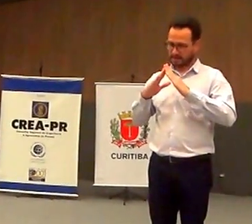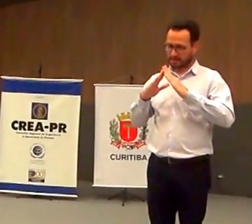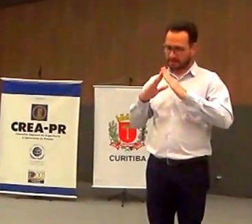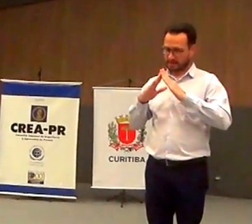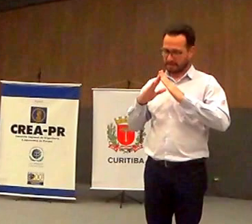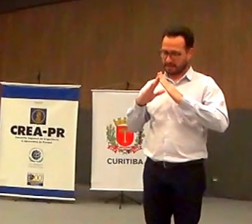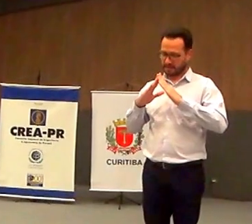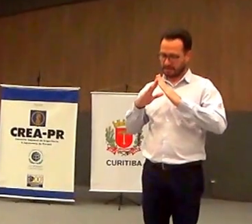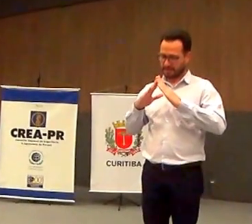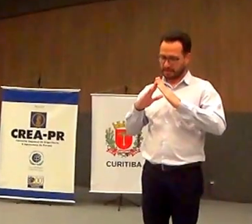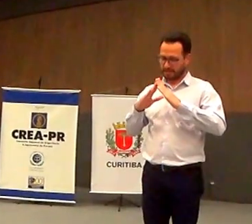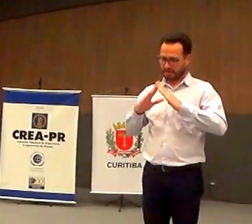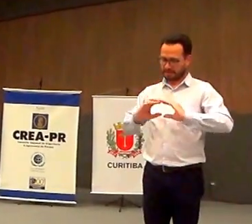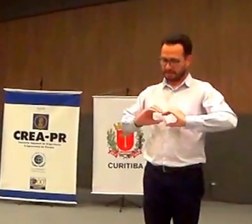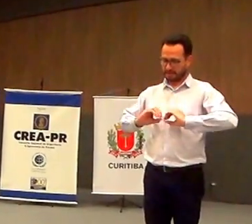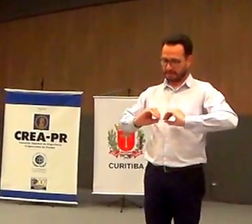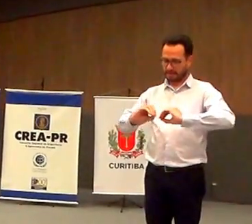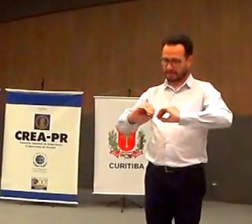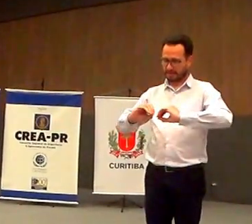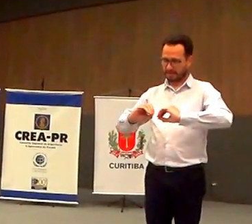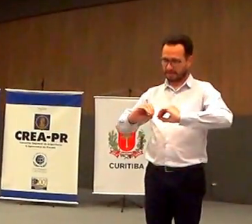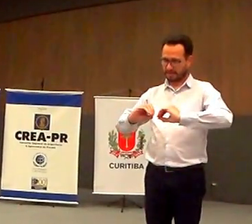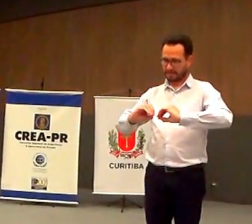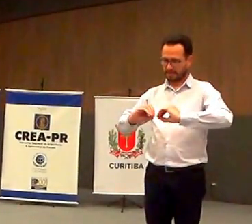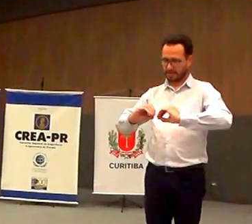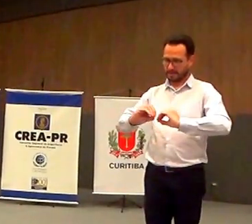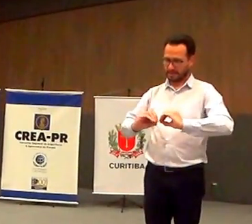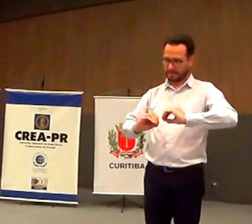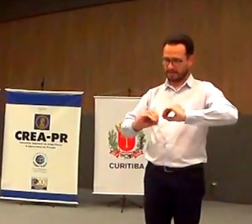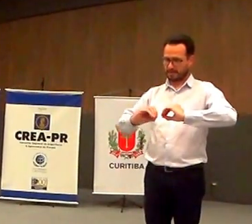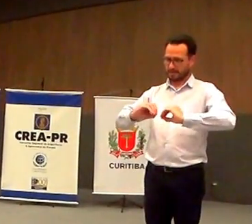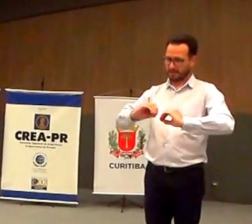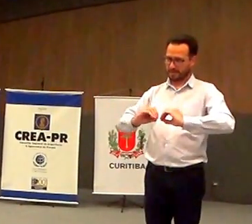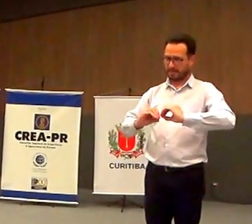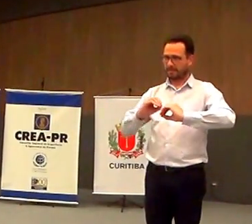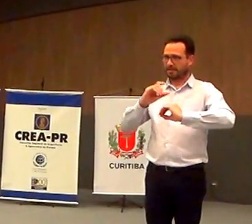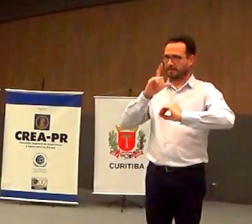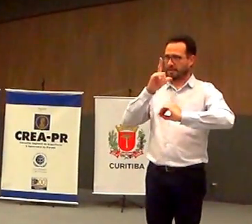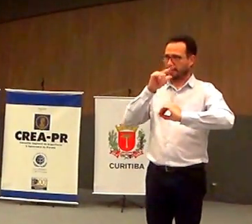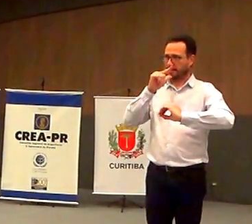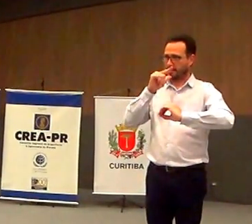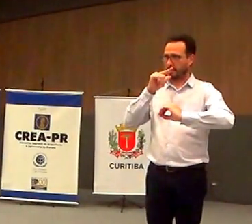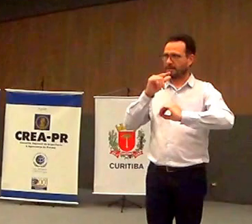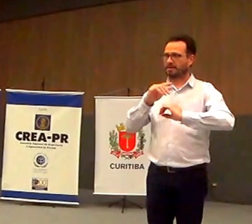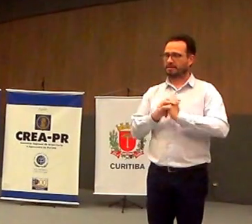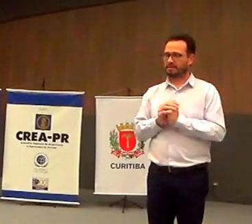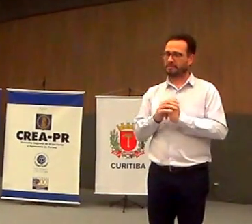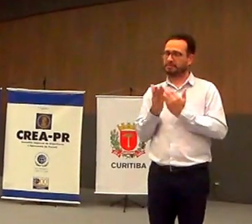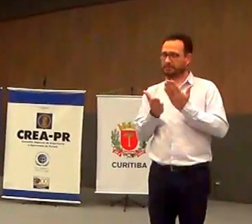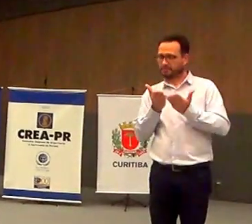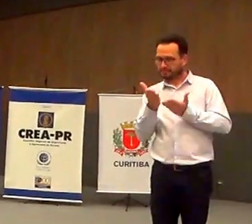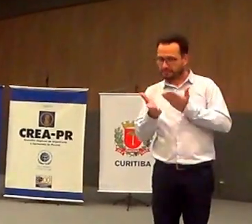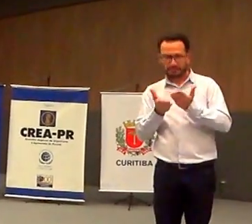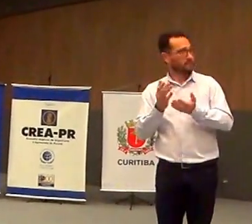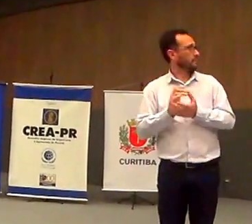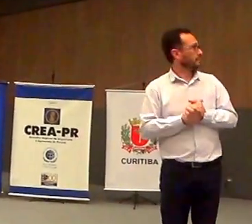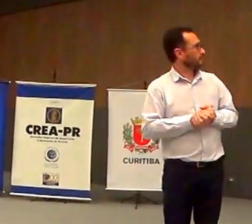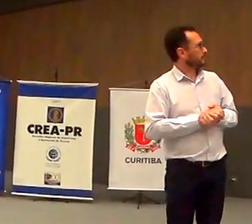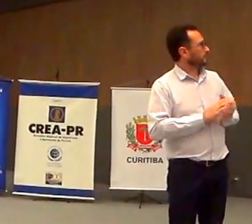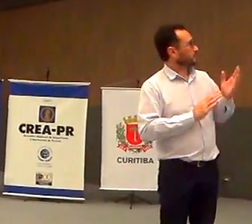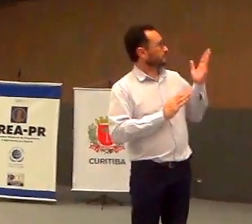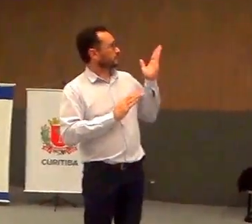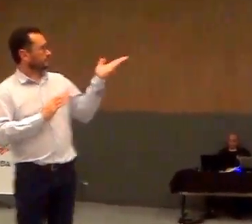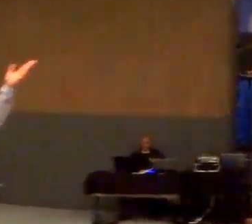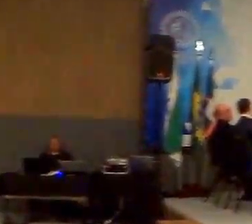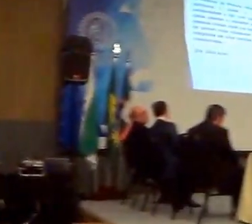né? E aqui uma frase da doutora Zilda Arnes, que é a fundadora da Pastoral da Pessoa Idosa. A Pastoral da